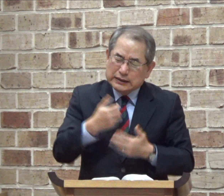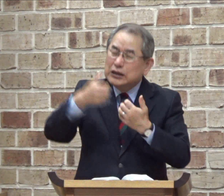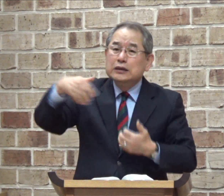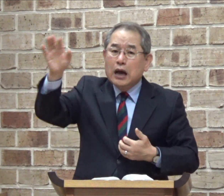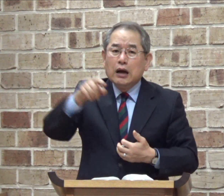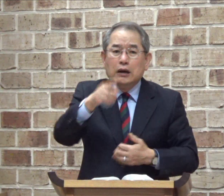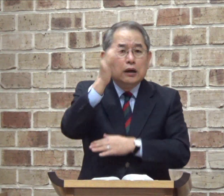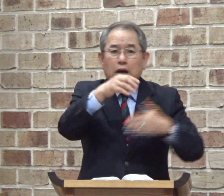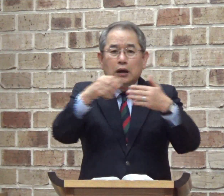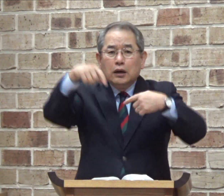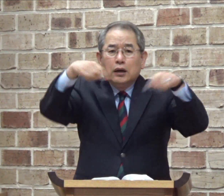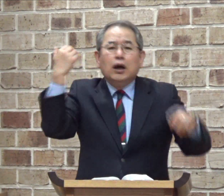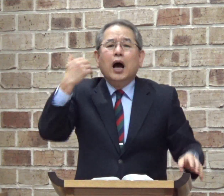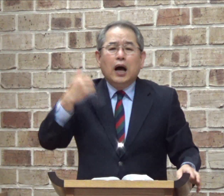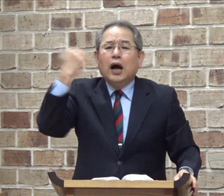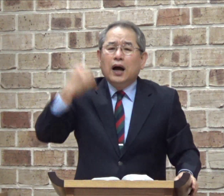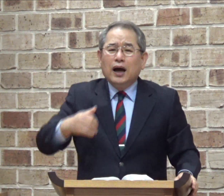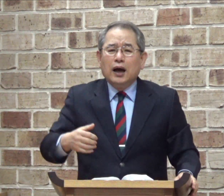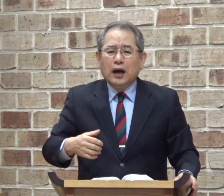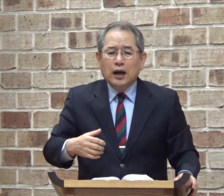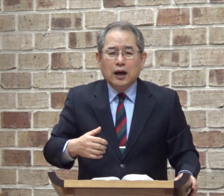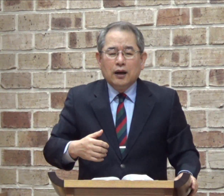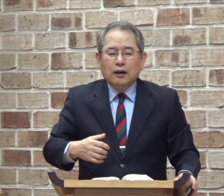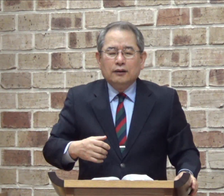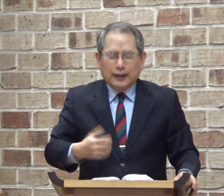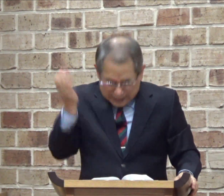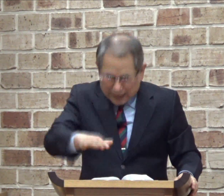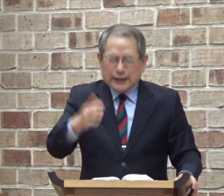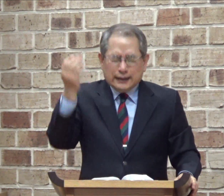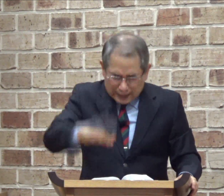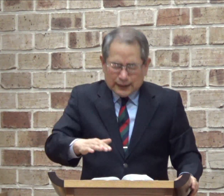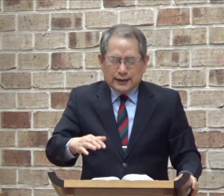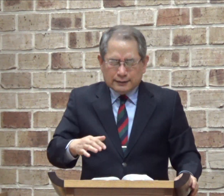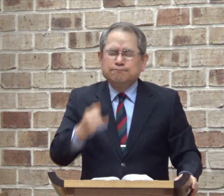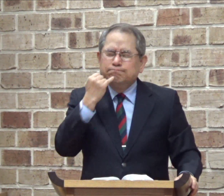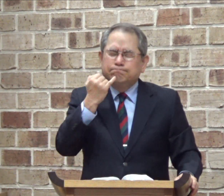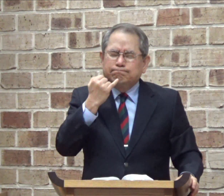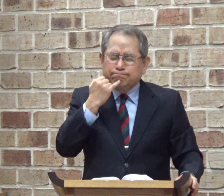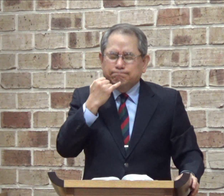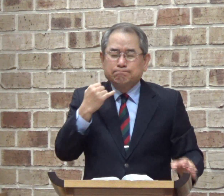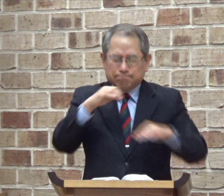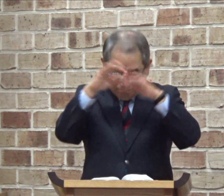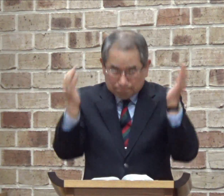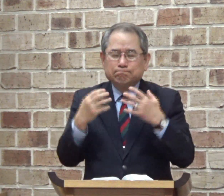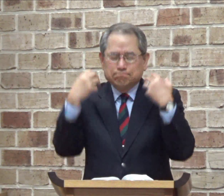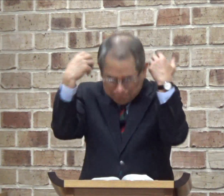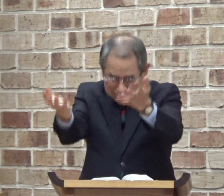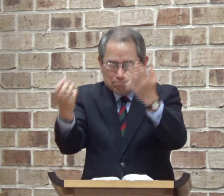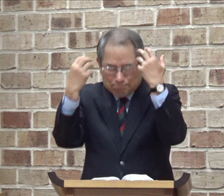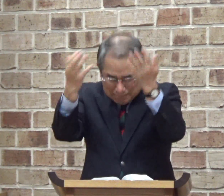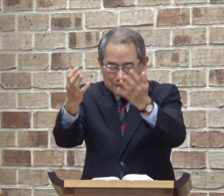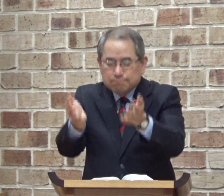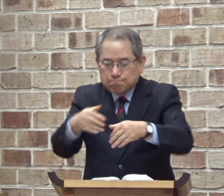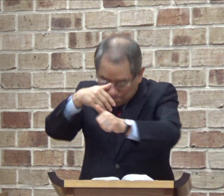하나님의 뜻과 성령님의 지시에 절대 복종하며 교회는 이렇게 사역자들을 보내는 것입니다.